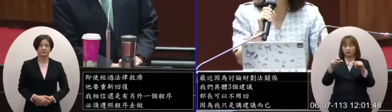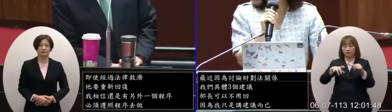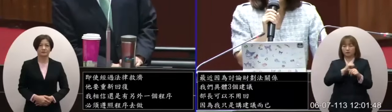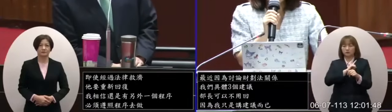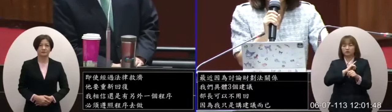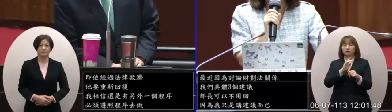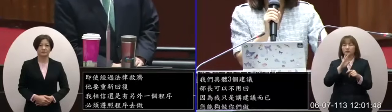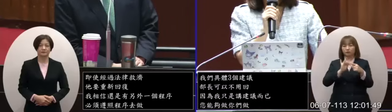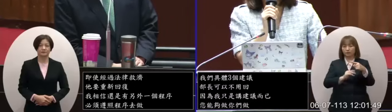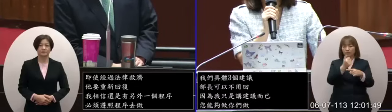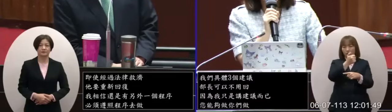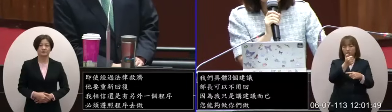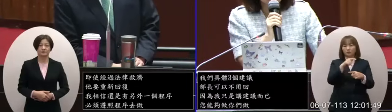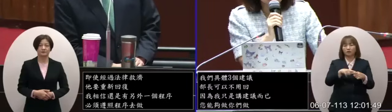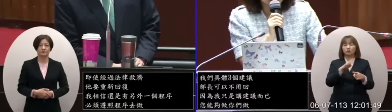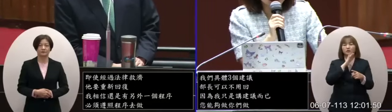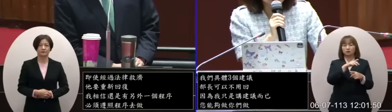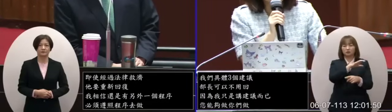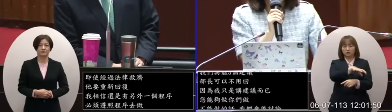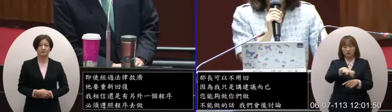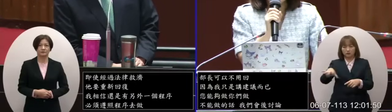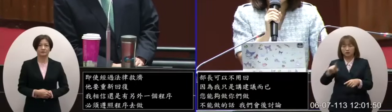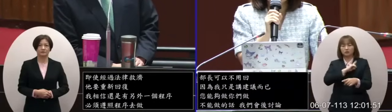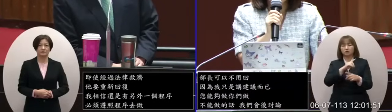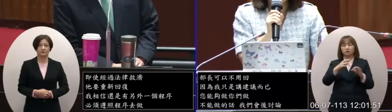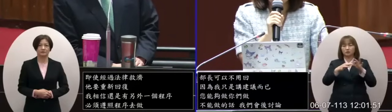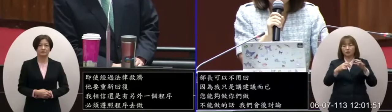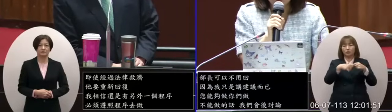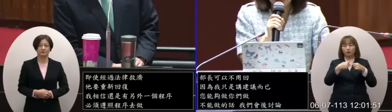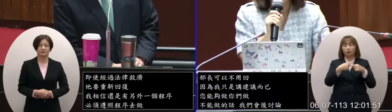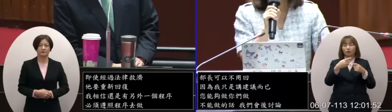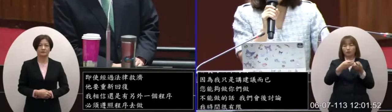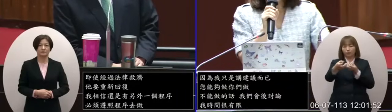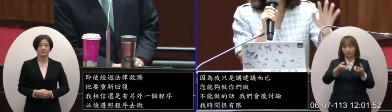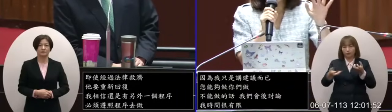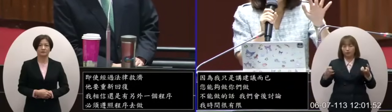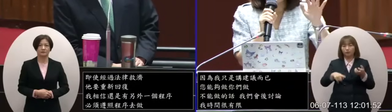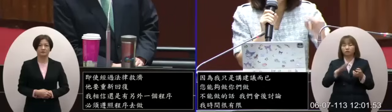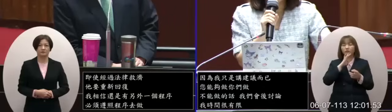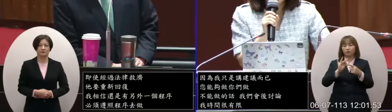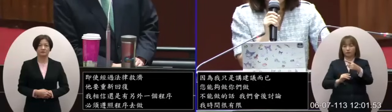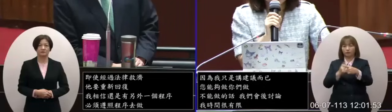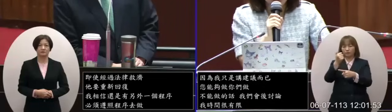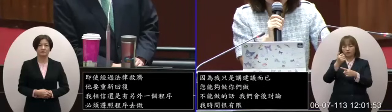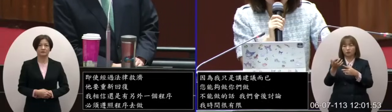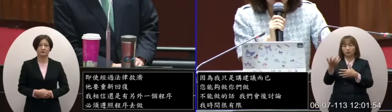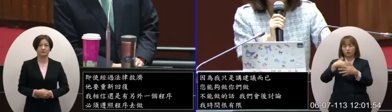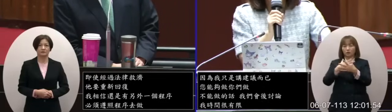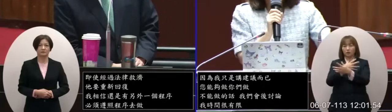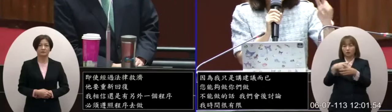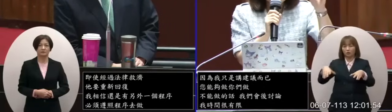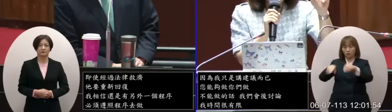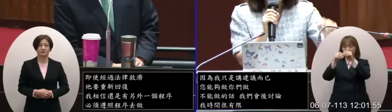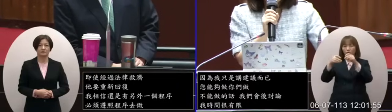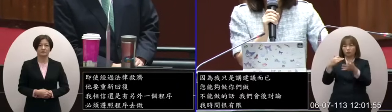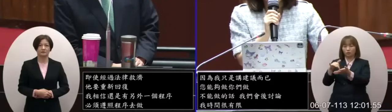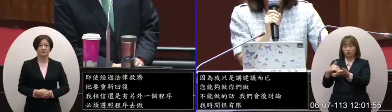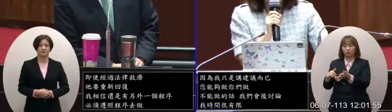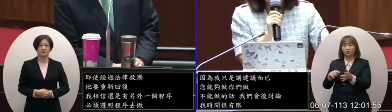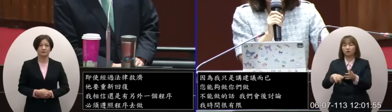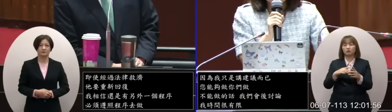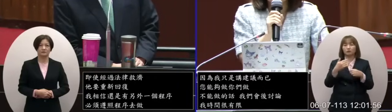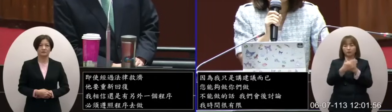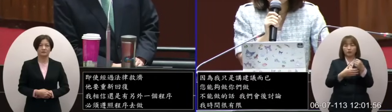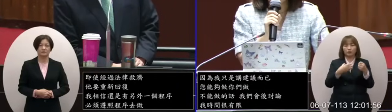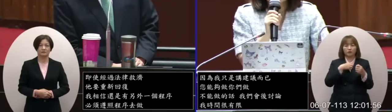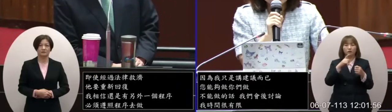其中50%按照各地的盈利事业而分配，50%纳入统筹。第二个部分是